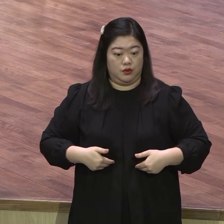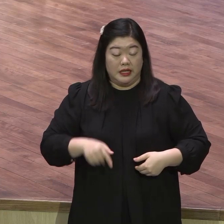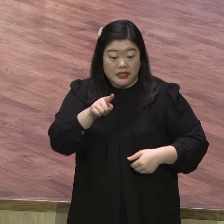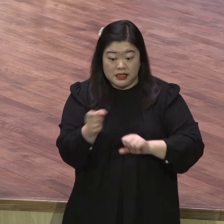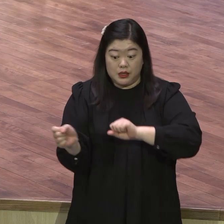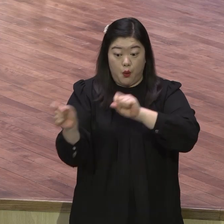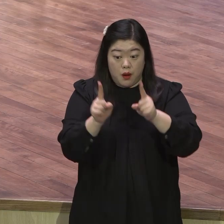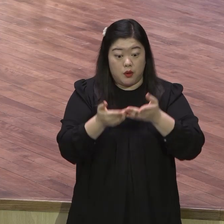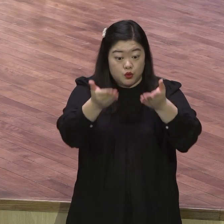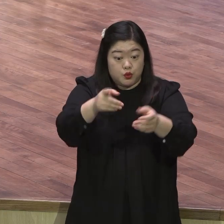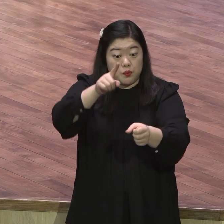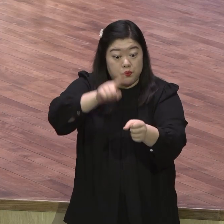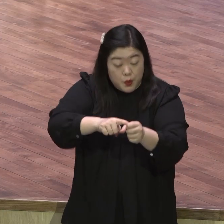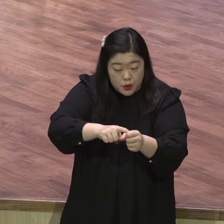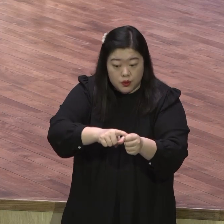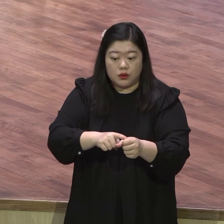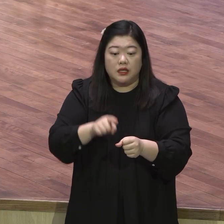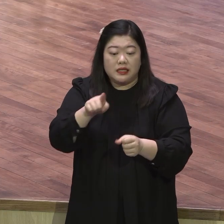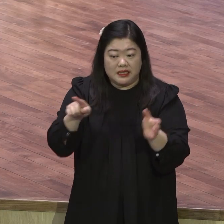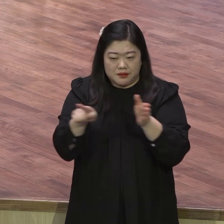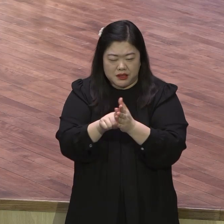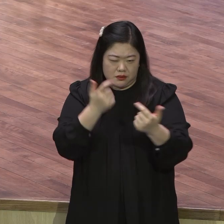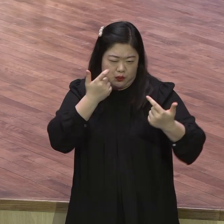오늘 부활절 아침 예배를 드리는 거예요.